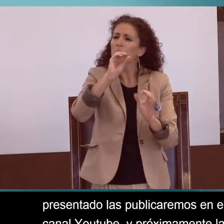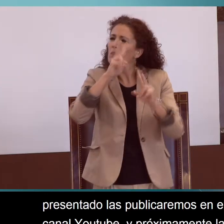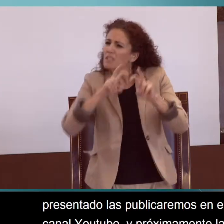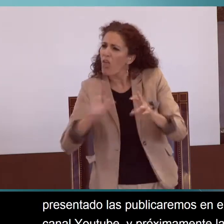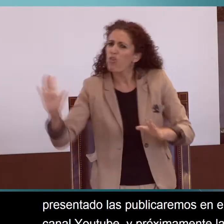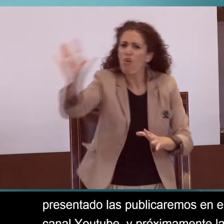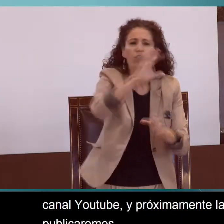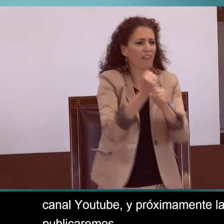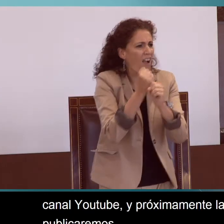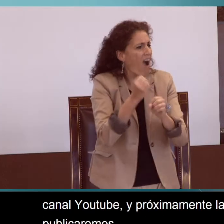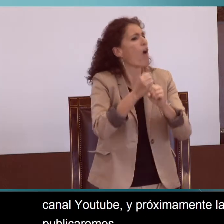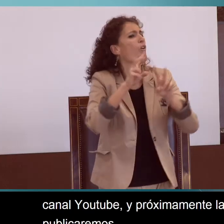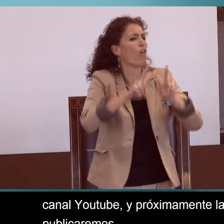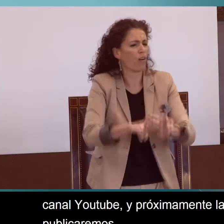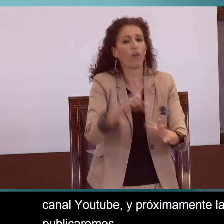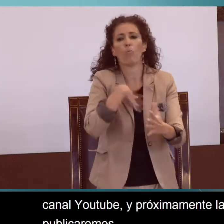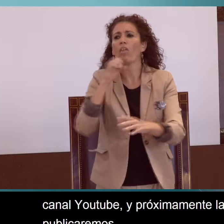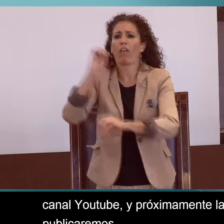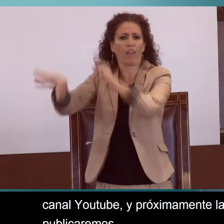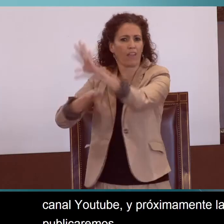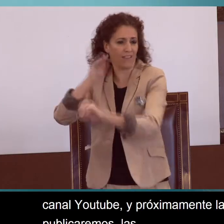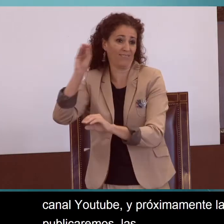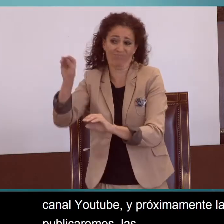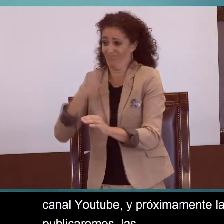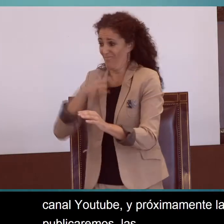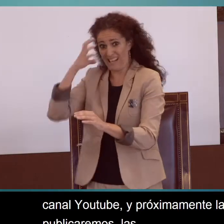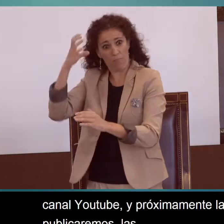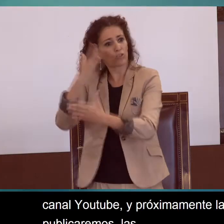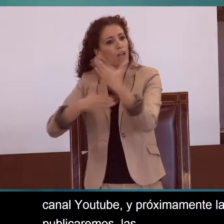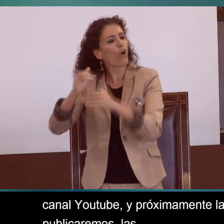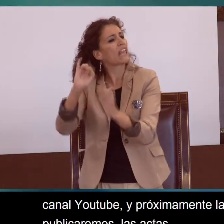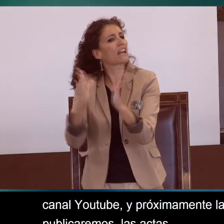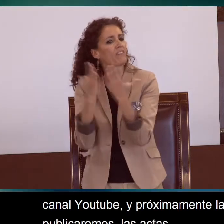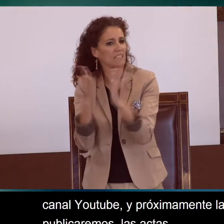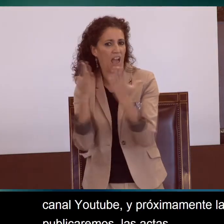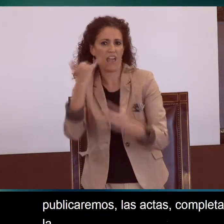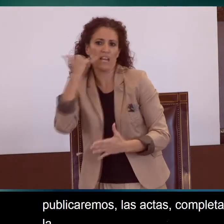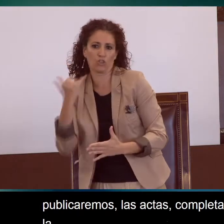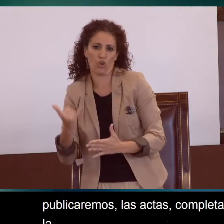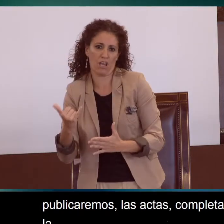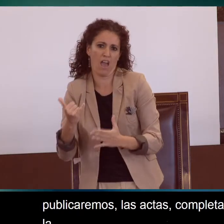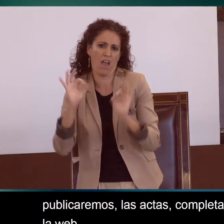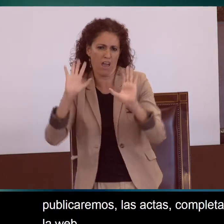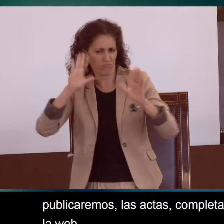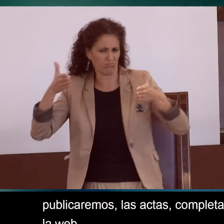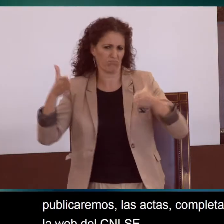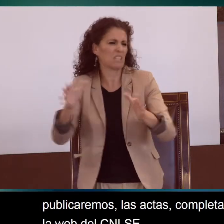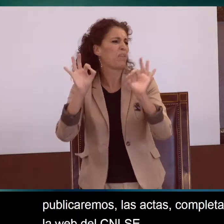a todos los investigadores, a todos los que estéis desarrollando investigaciones, que enviéis vuestros estudios para que sean